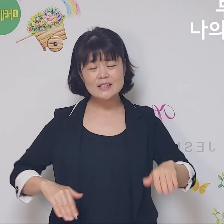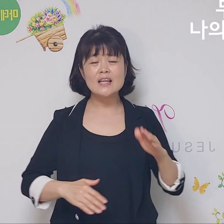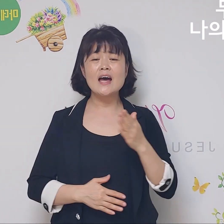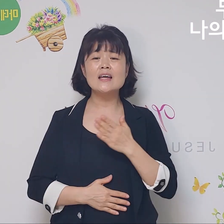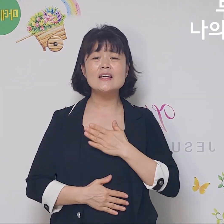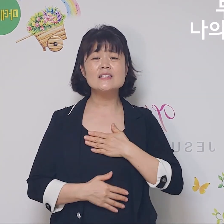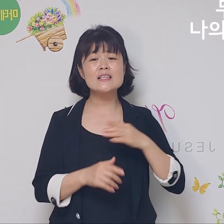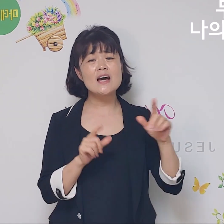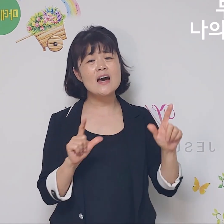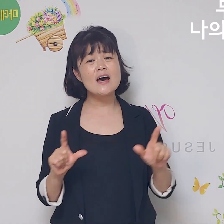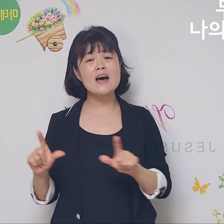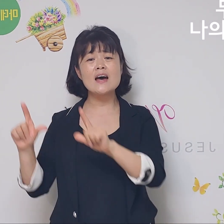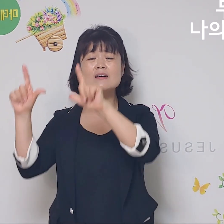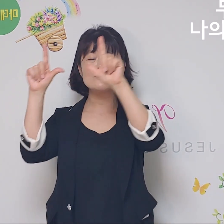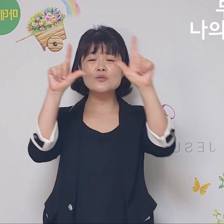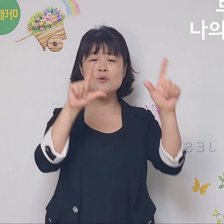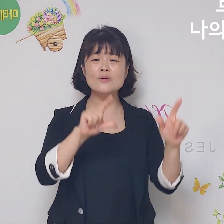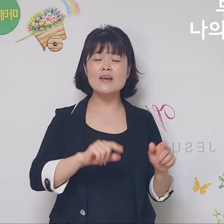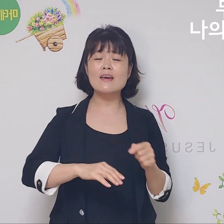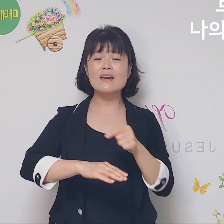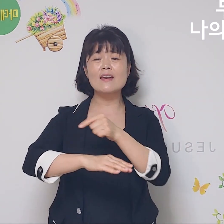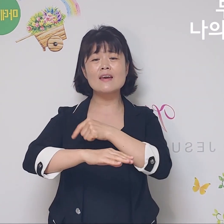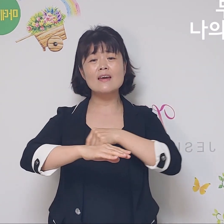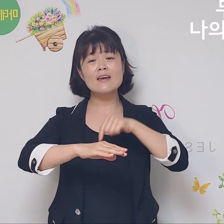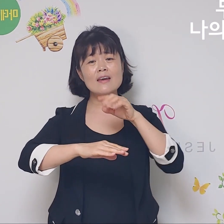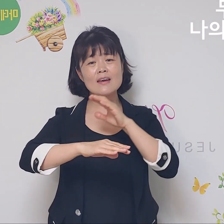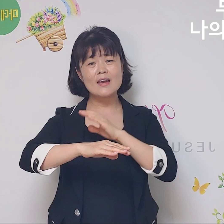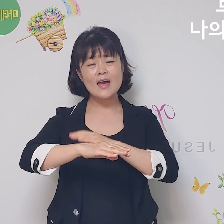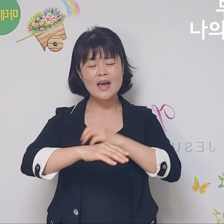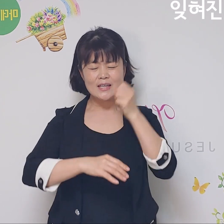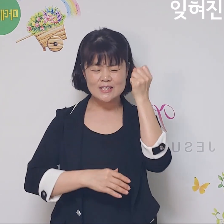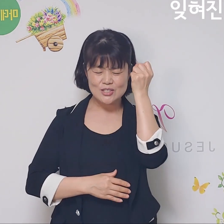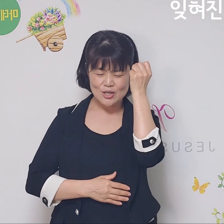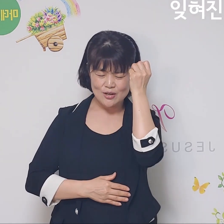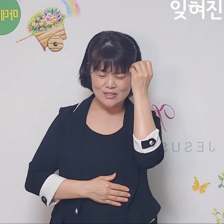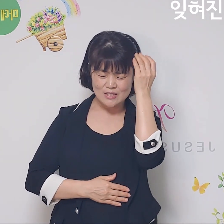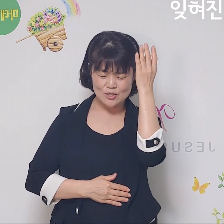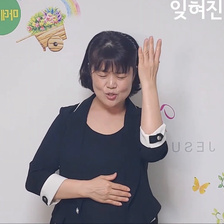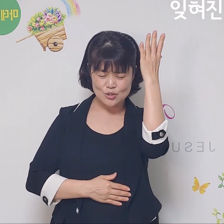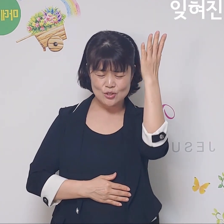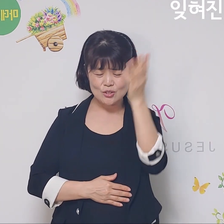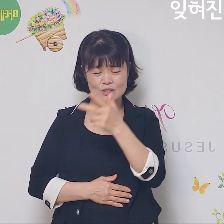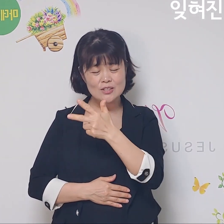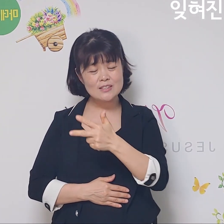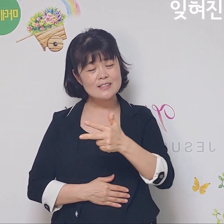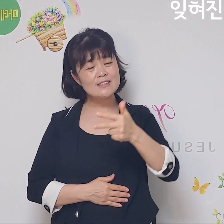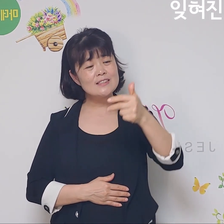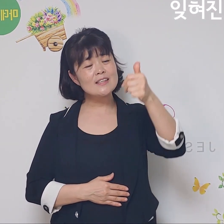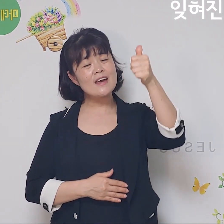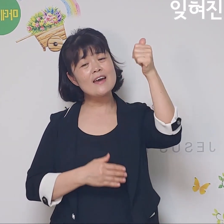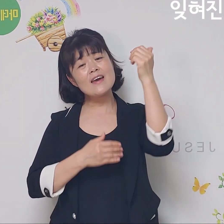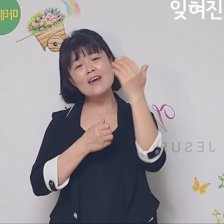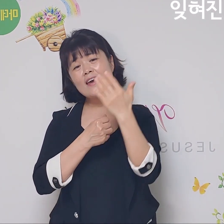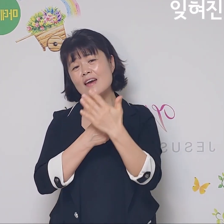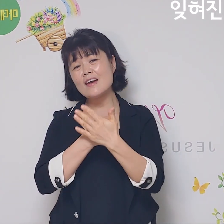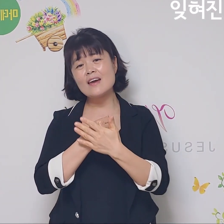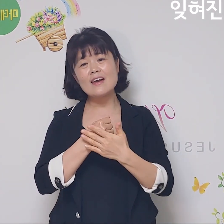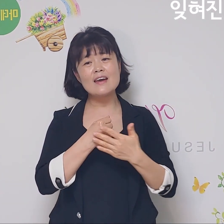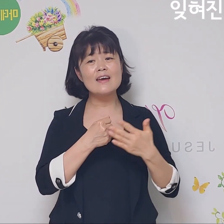무너진 나의 삶 속에 잊혀진 주네.